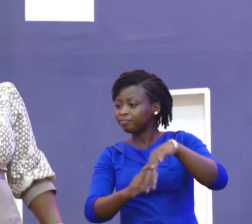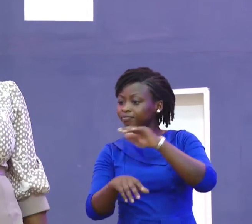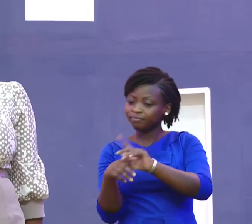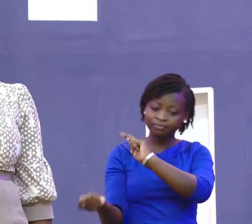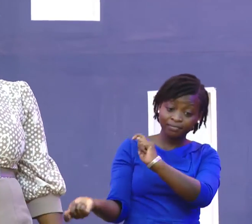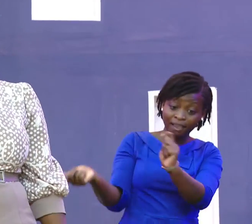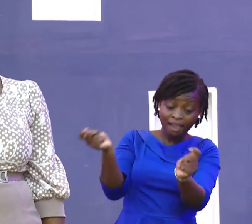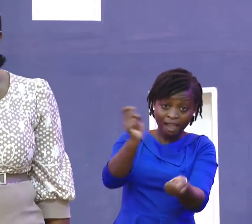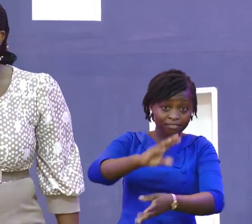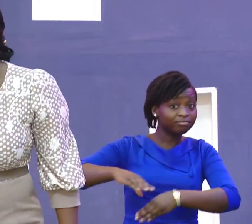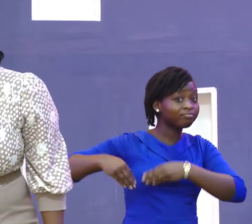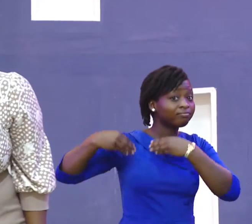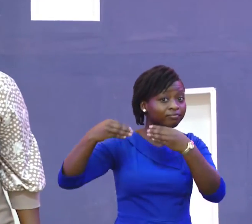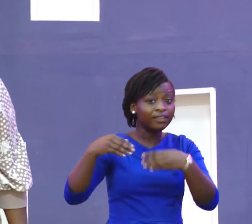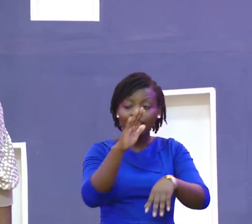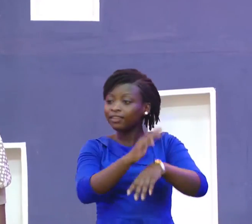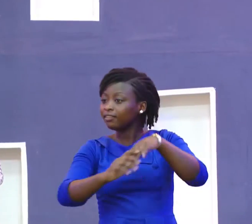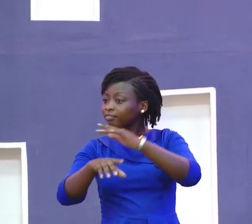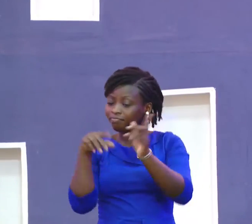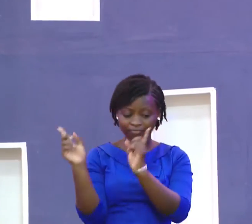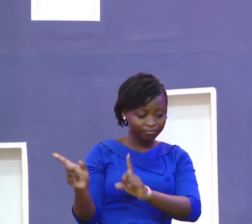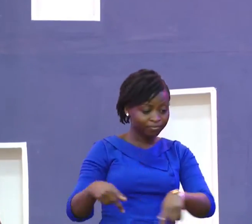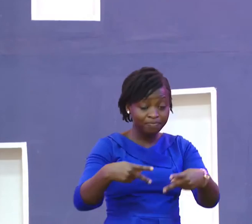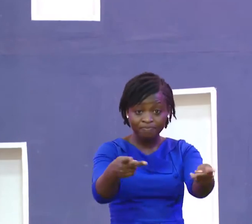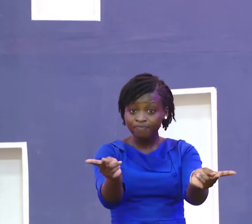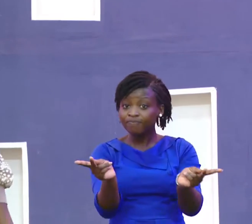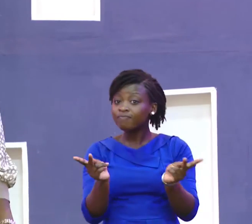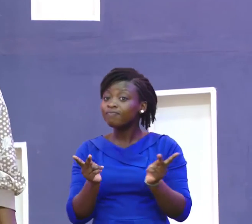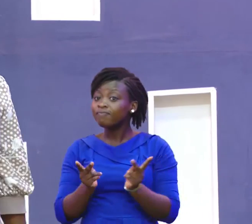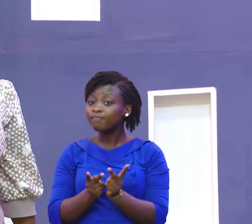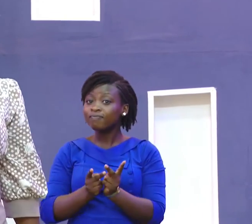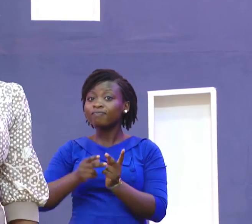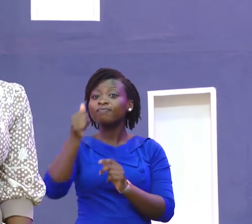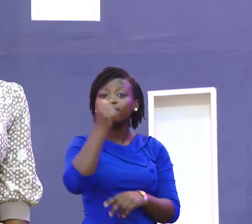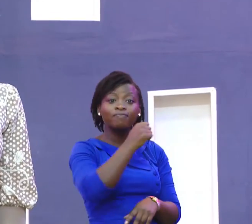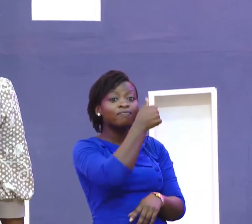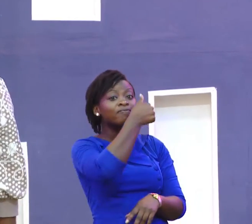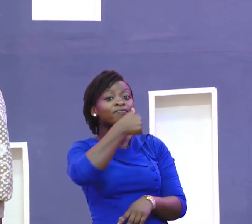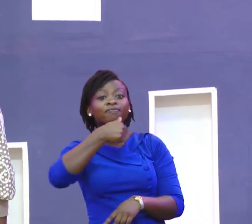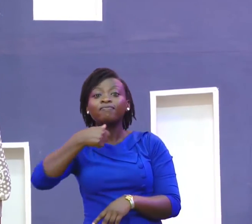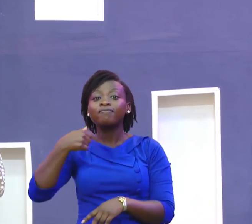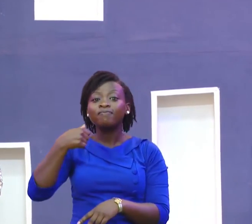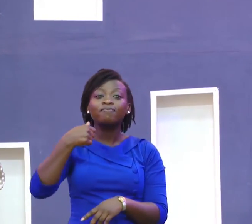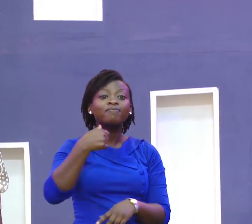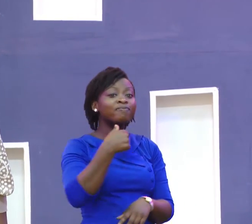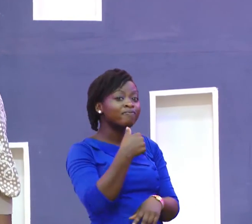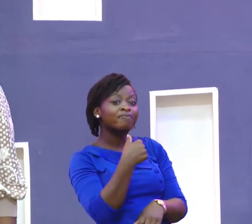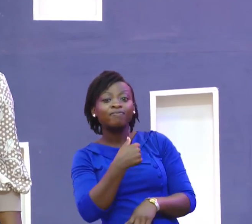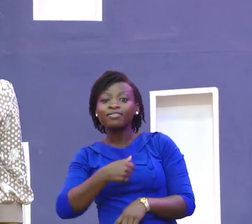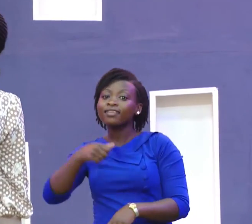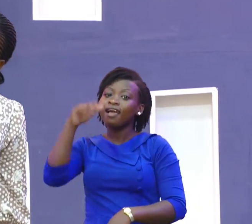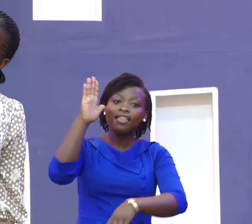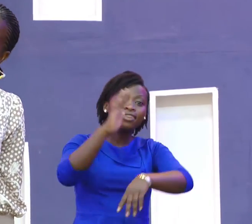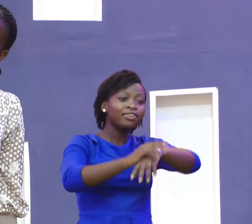Emirembe ne mirembe Tabanga yo Muchifote ya tulanga Noyo